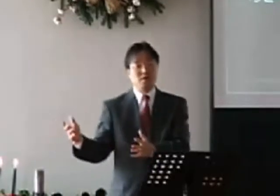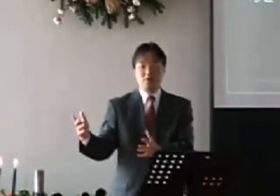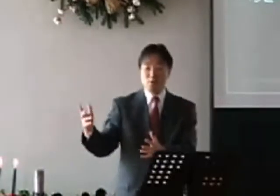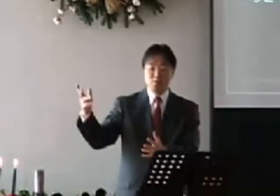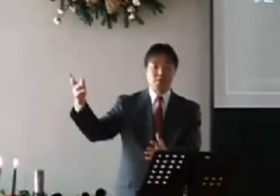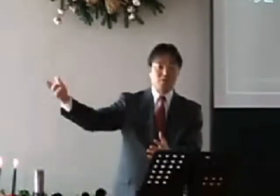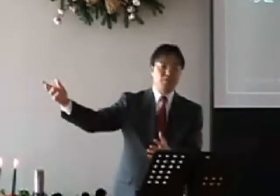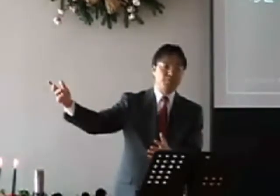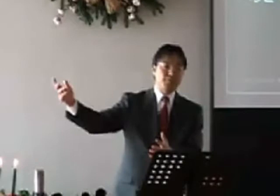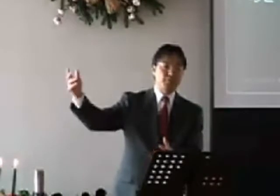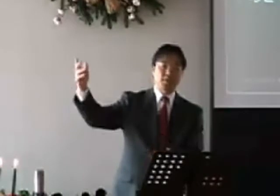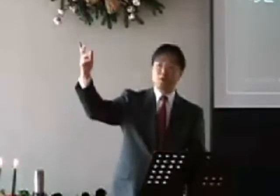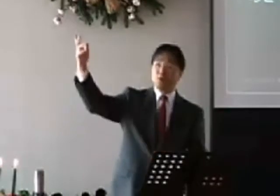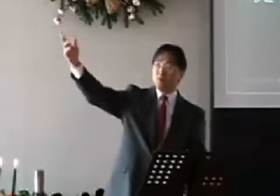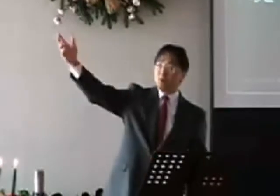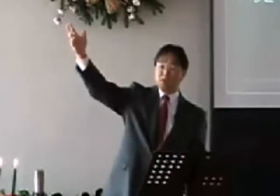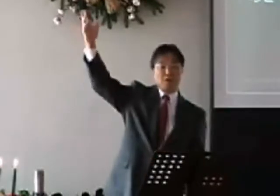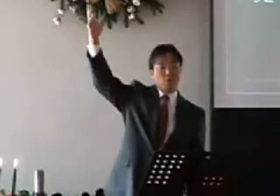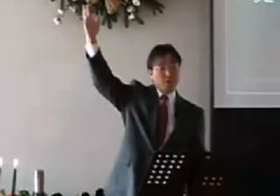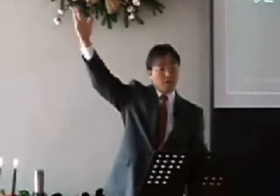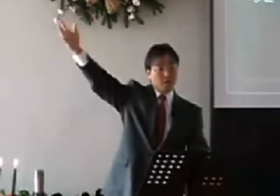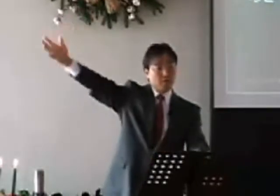で、この博士たちは、